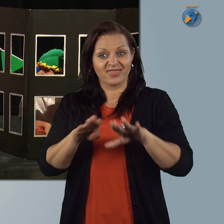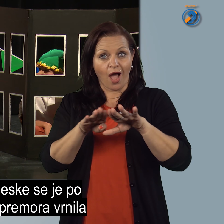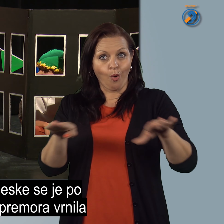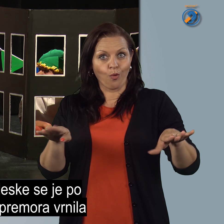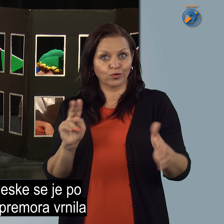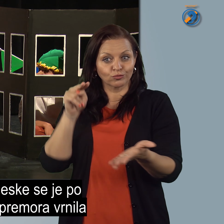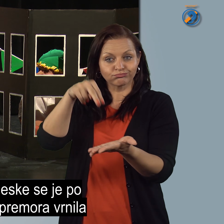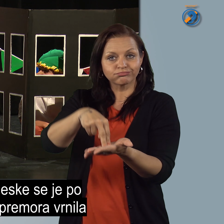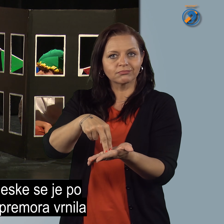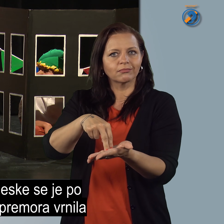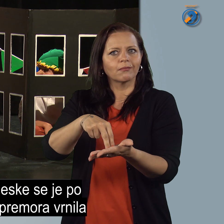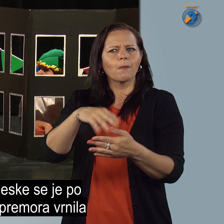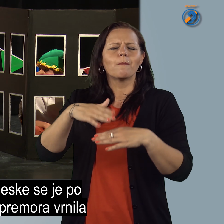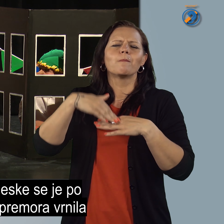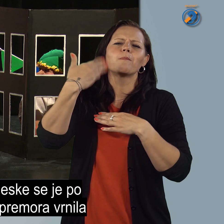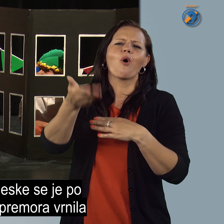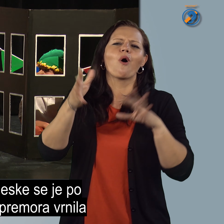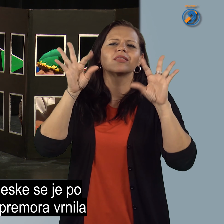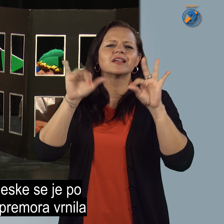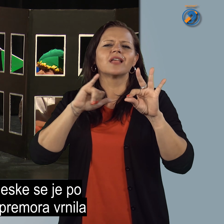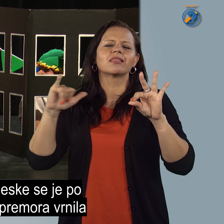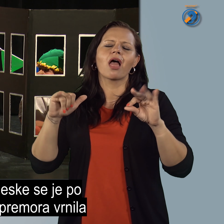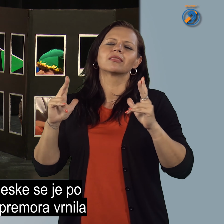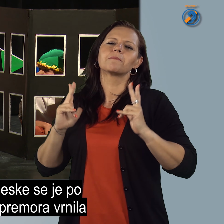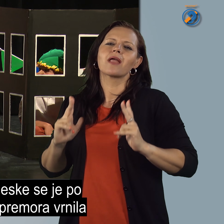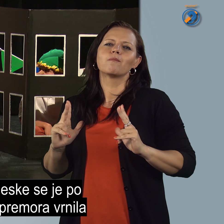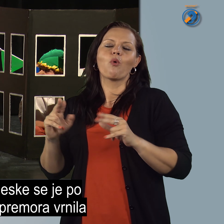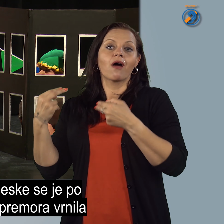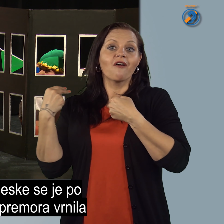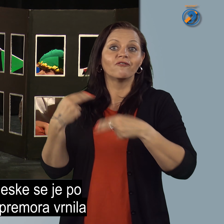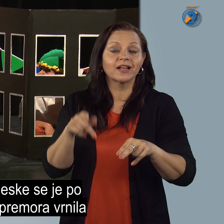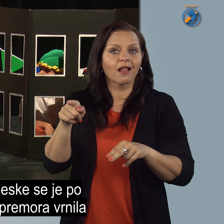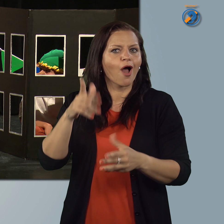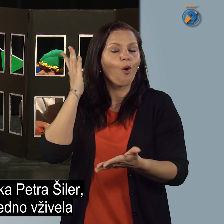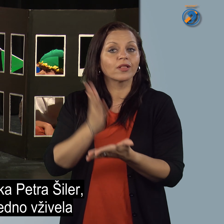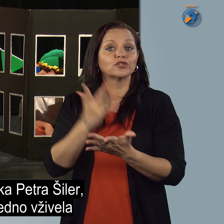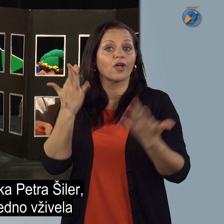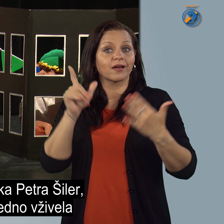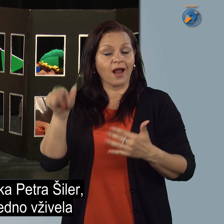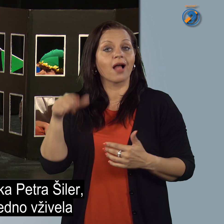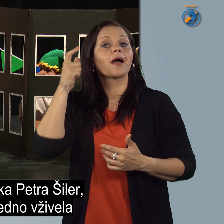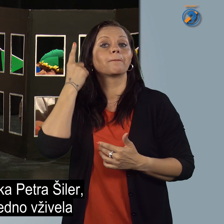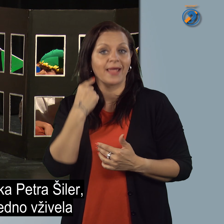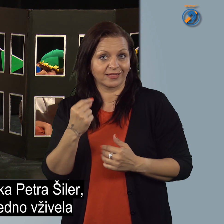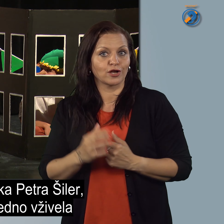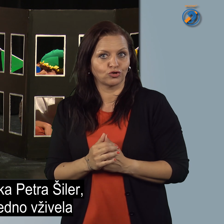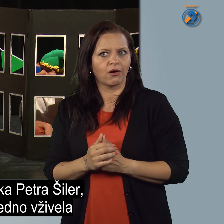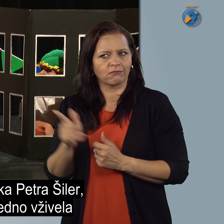Na odrske deske se je po 10 letih premora vrnila odlična igralka Petra Schiller, ki se je izredno vživela